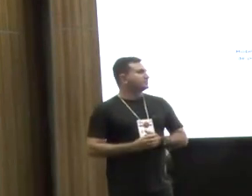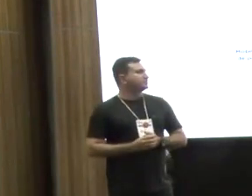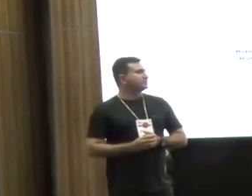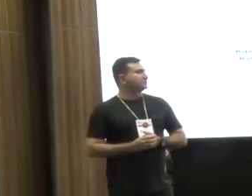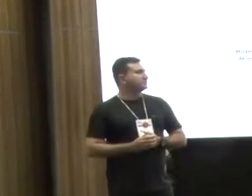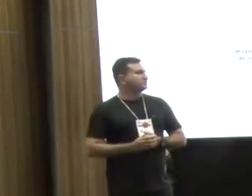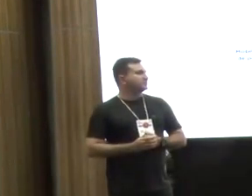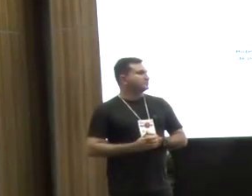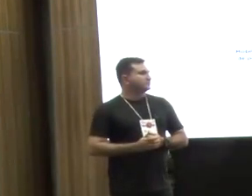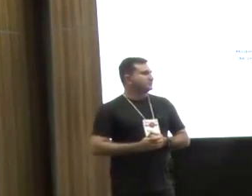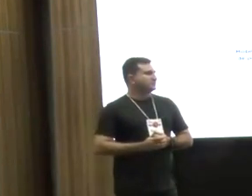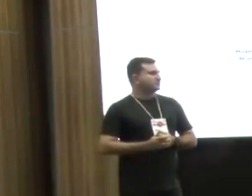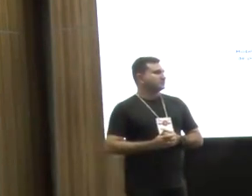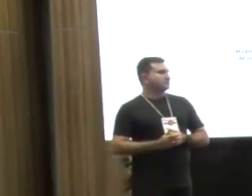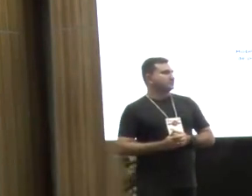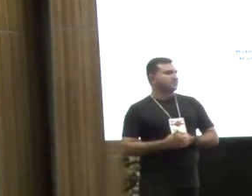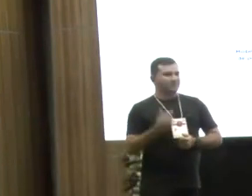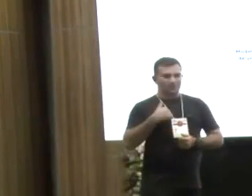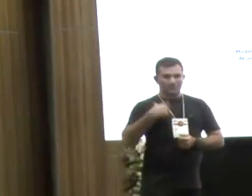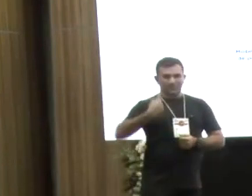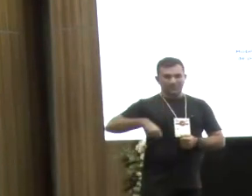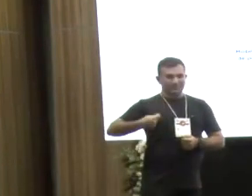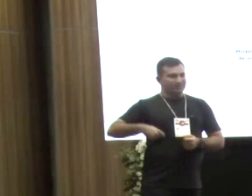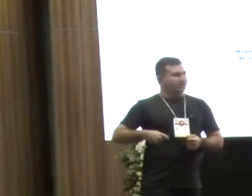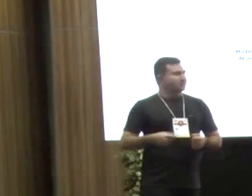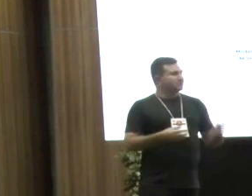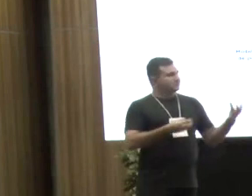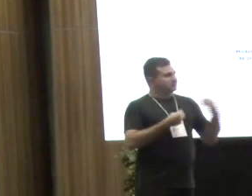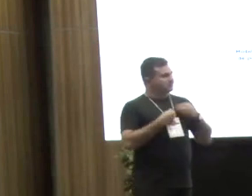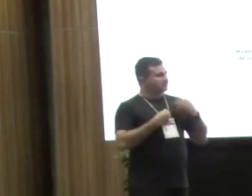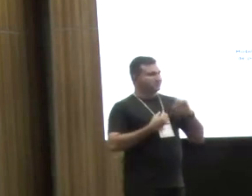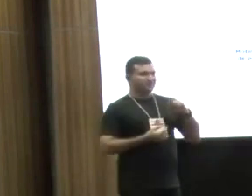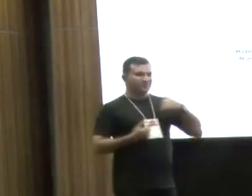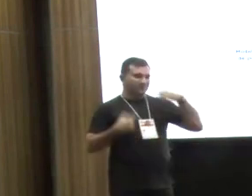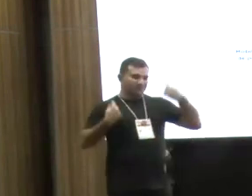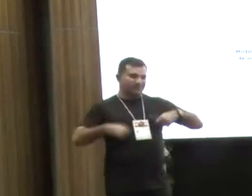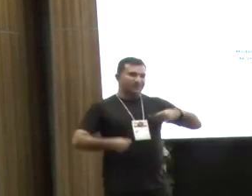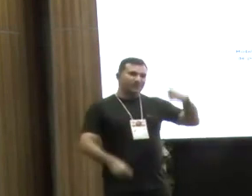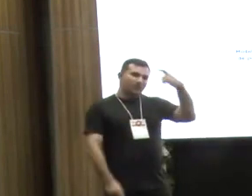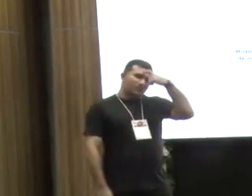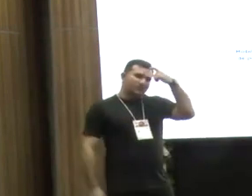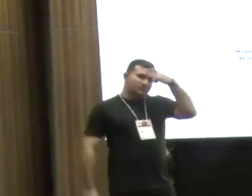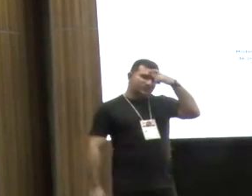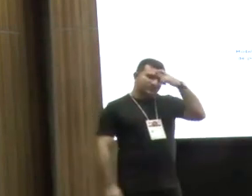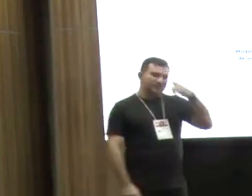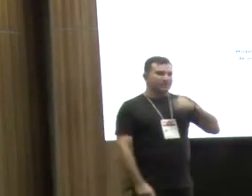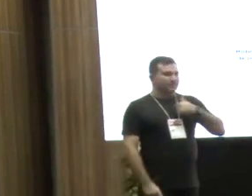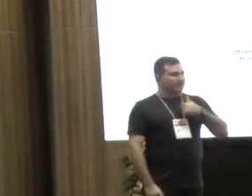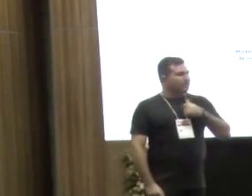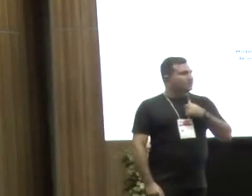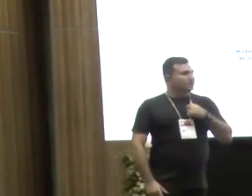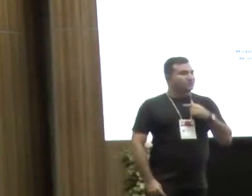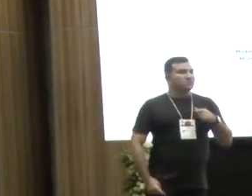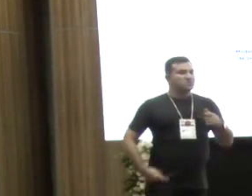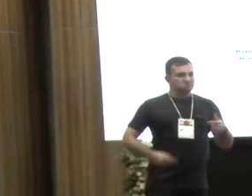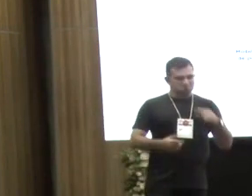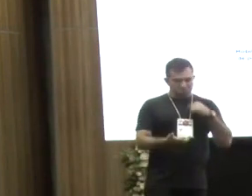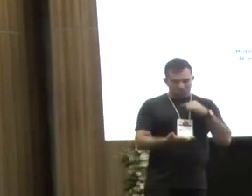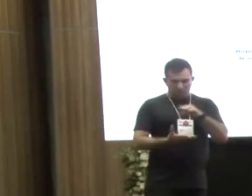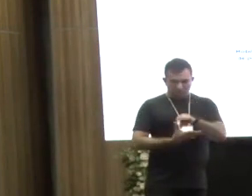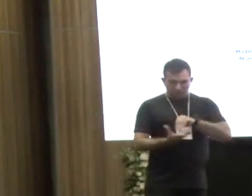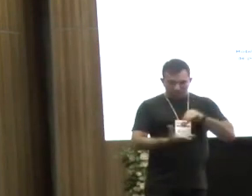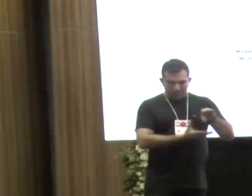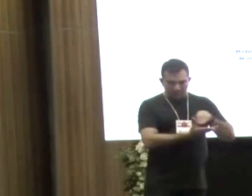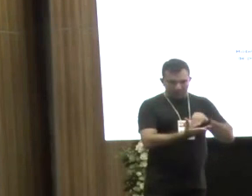Não era o que eu precisava. Eu tinha que ter consciência que não era eficiente aquele caderno que ela